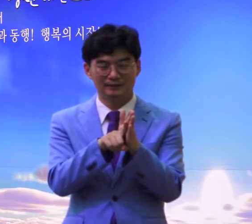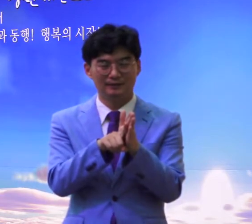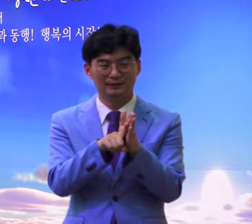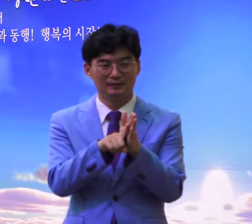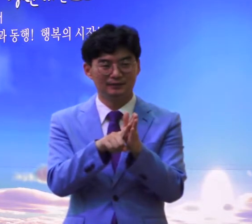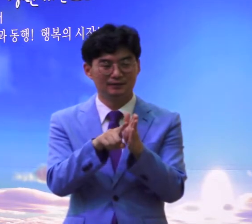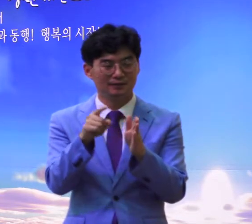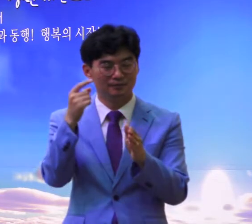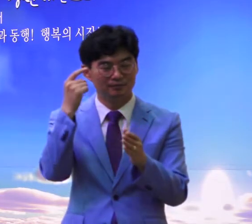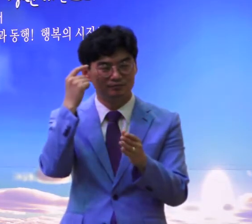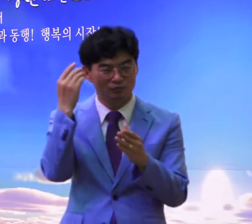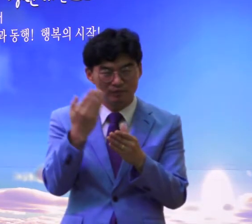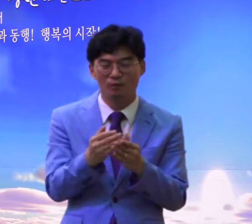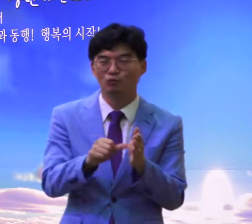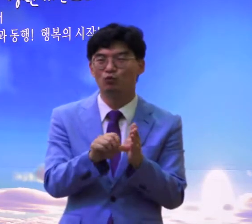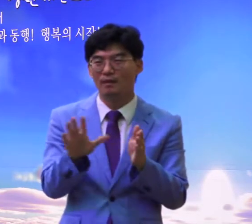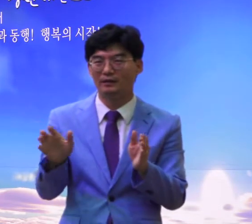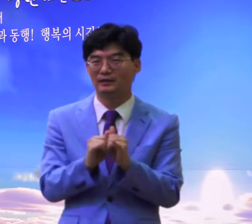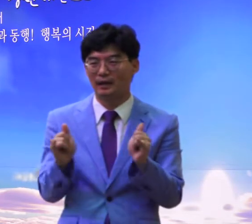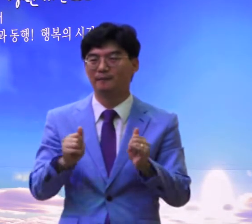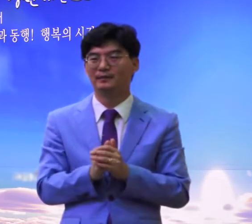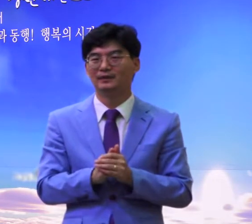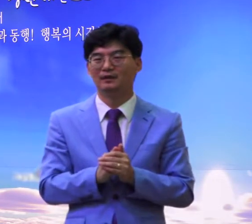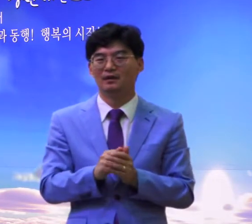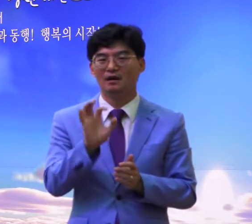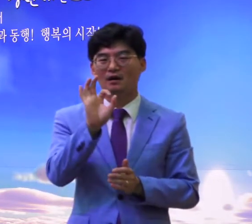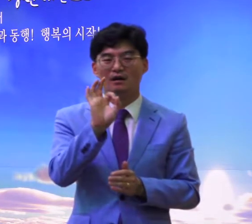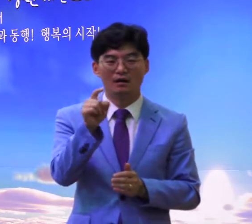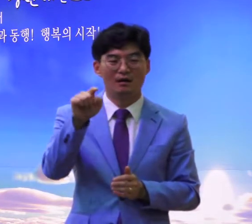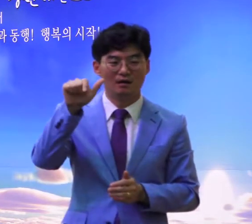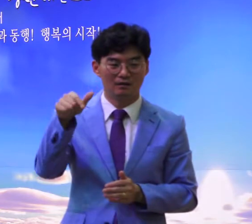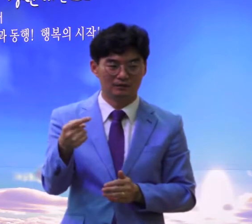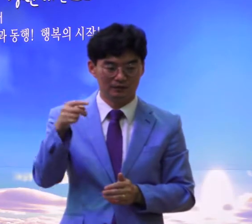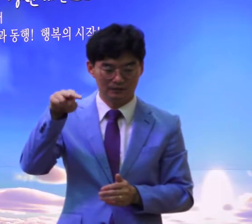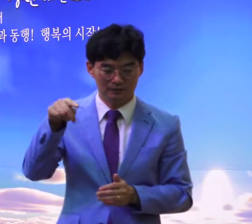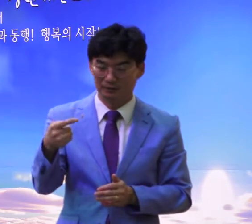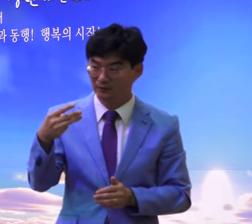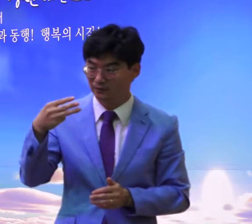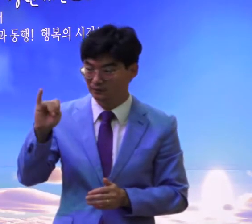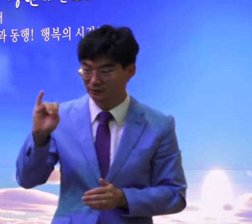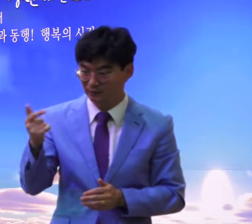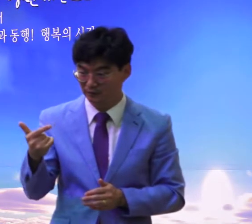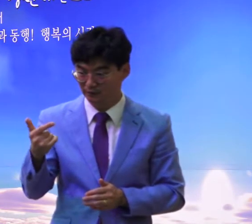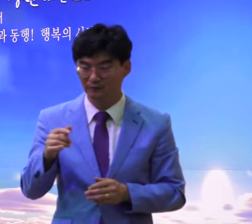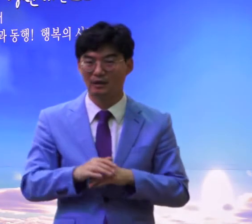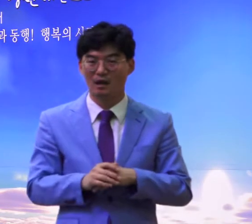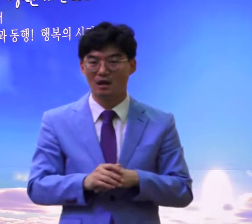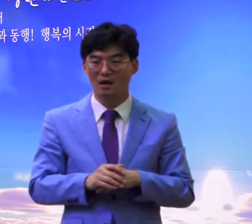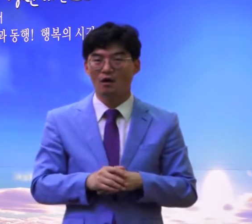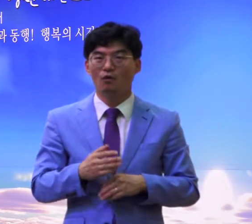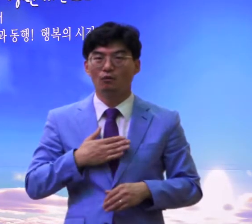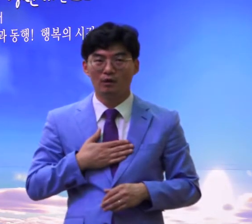어디에서 넘어졌든지 넘어진 그곳에서 하나님의 말씀의 지팡이를 붙들고 일어나면 됩니다.